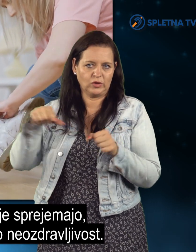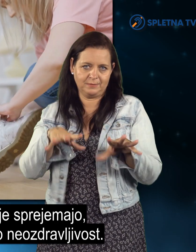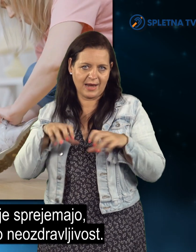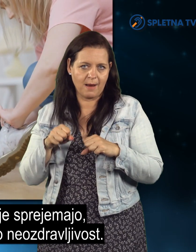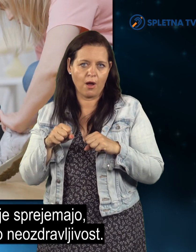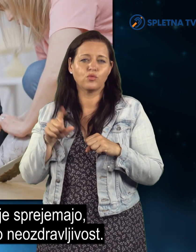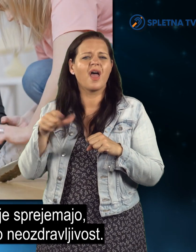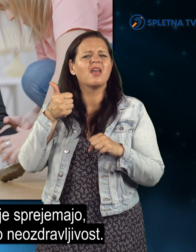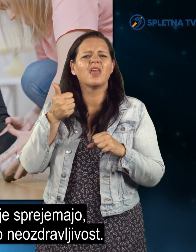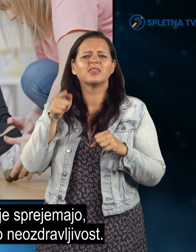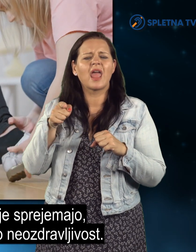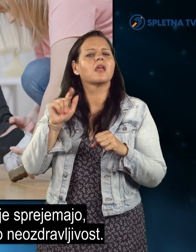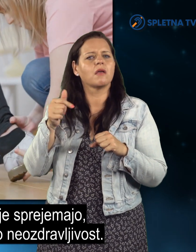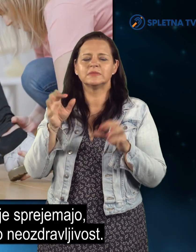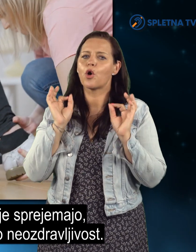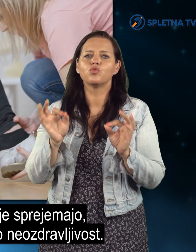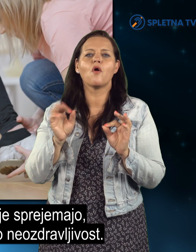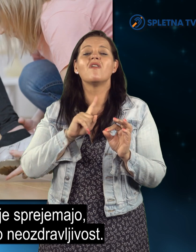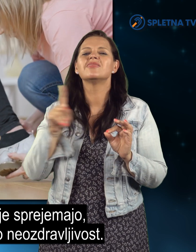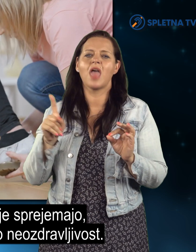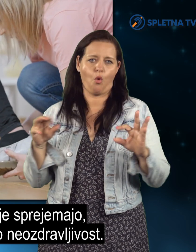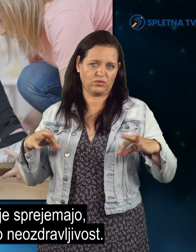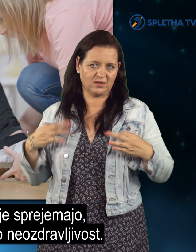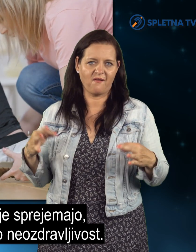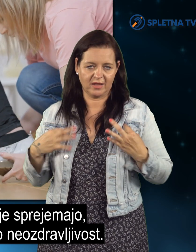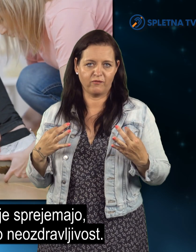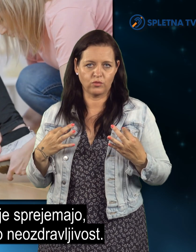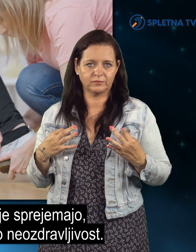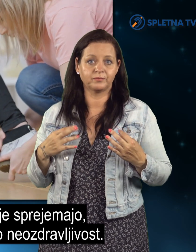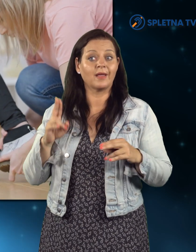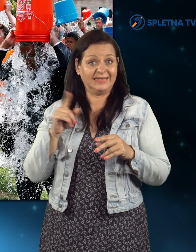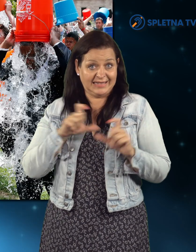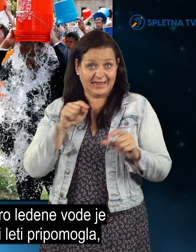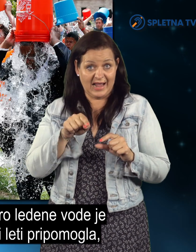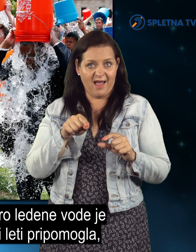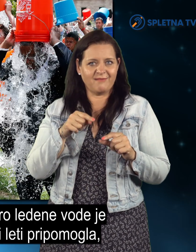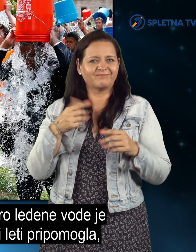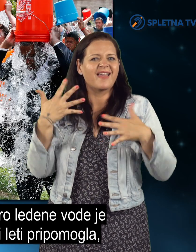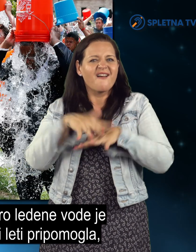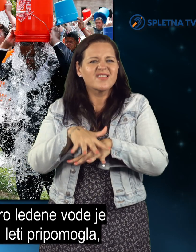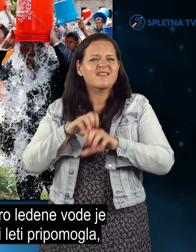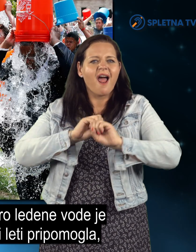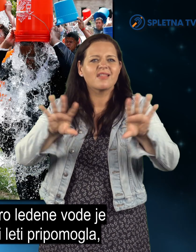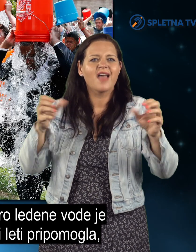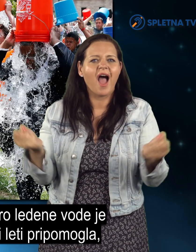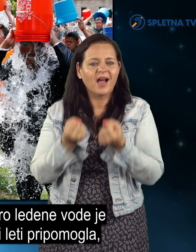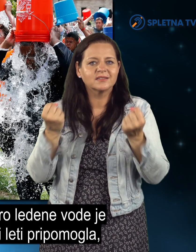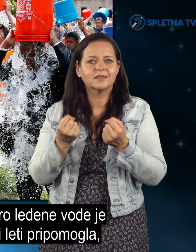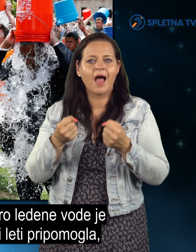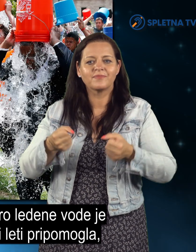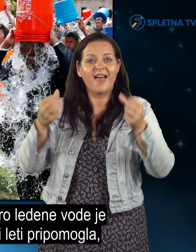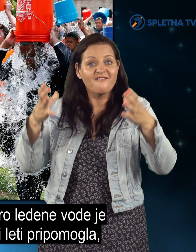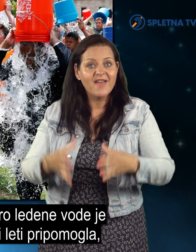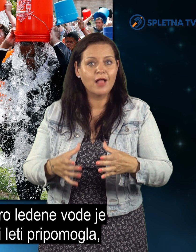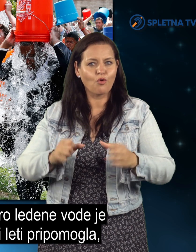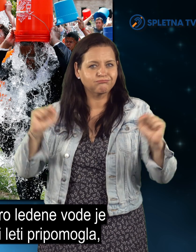sprejemajo, in eden teh je zagotovo neozdravljivost. Prav viralna akcija Vedro ledene